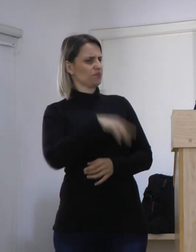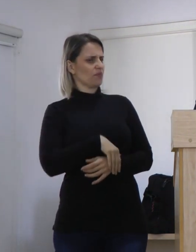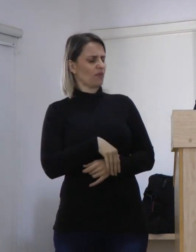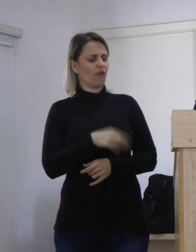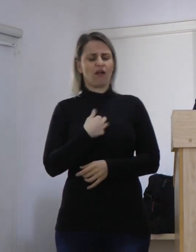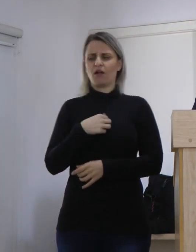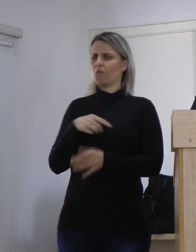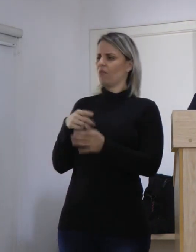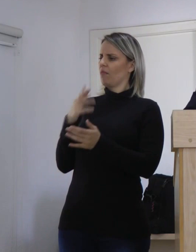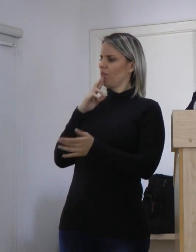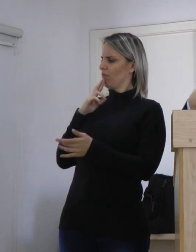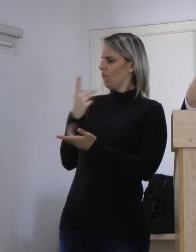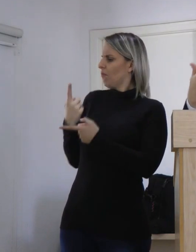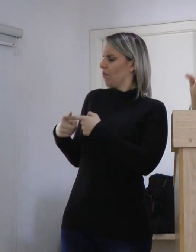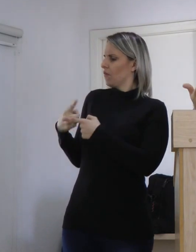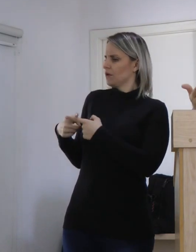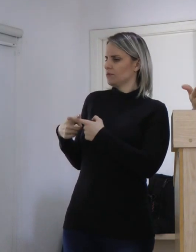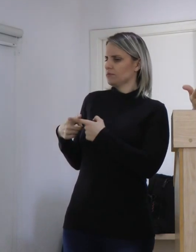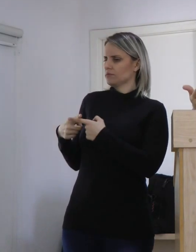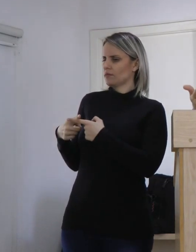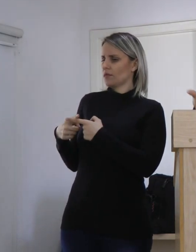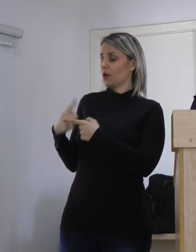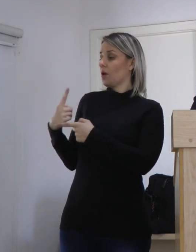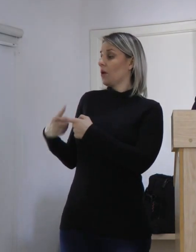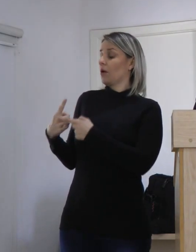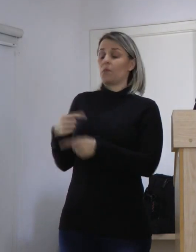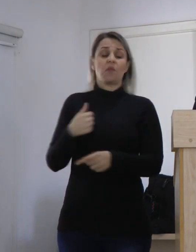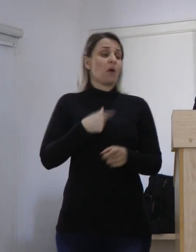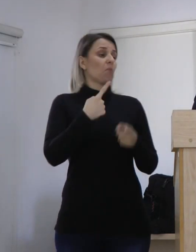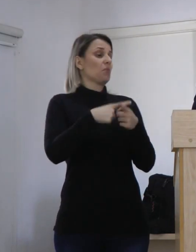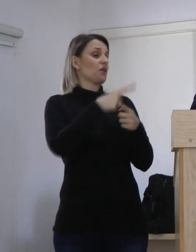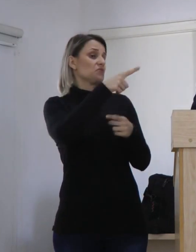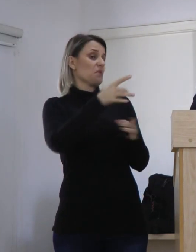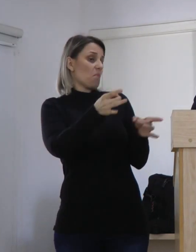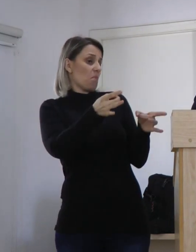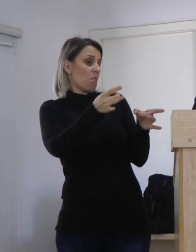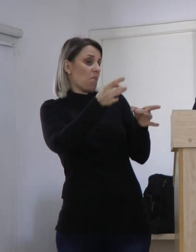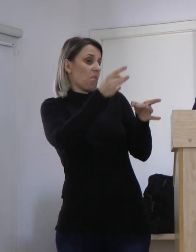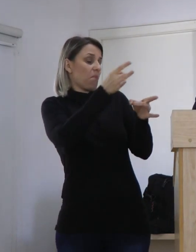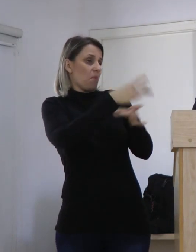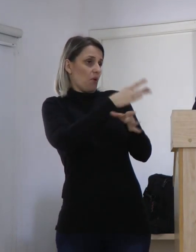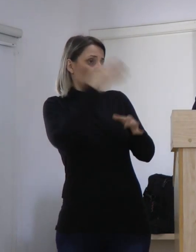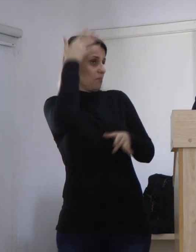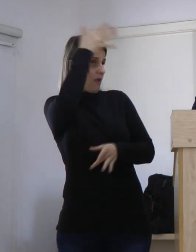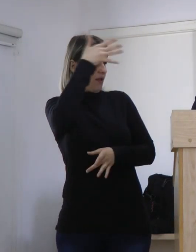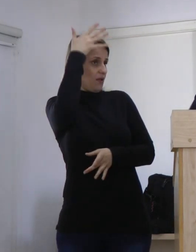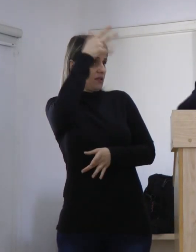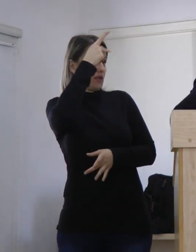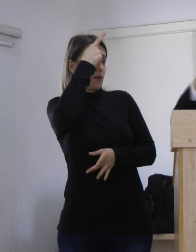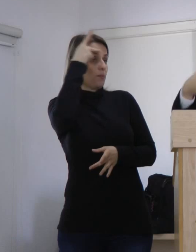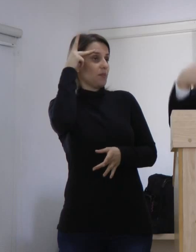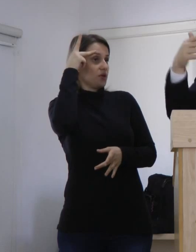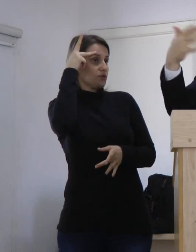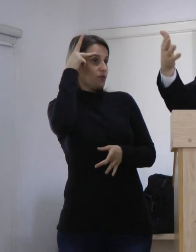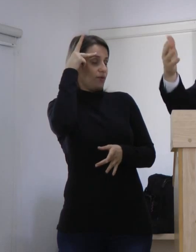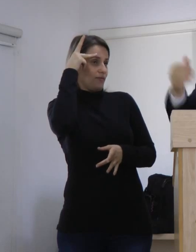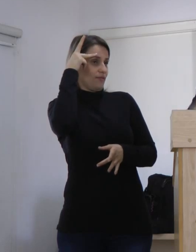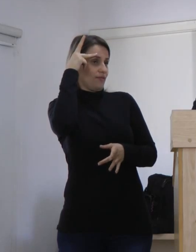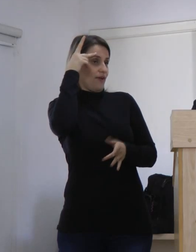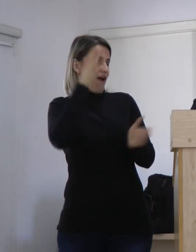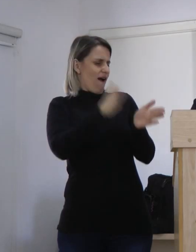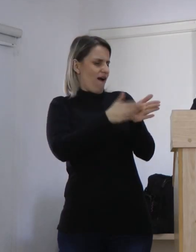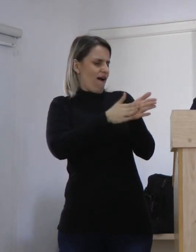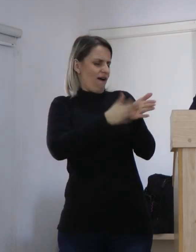quê? Porque você, depois que terminava as suas palestras, muita gente aplaudia de pé, é verdade. Mas eu era muito melhor do que